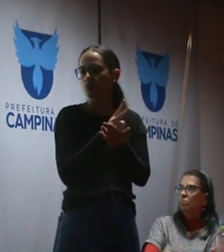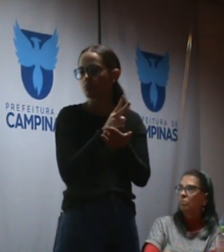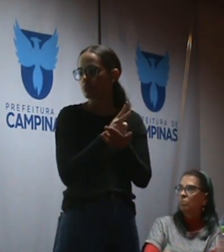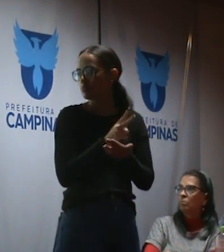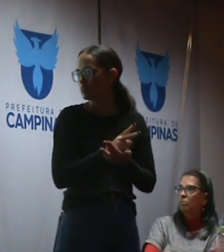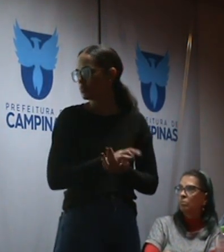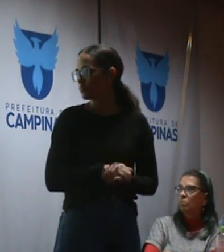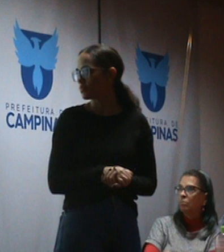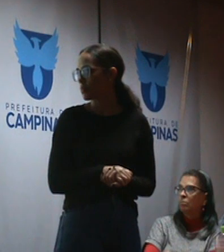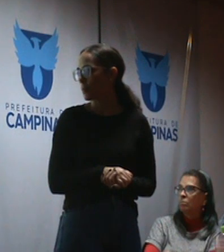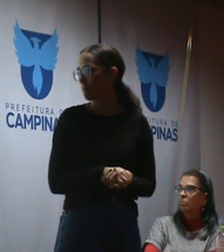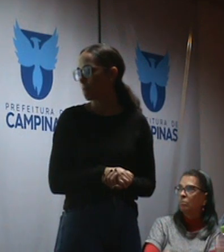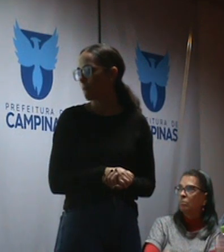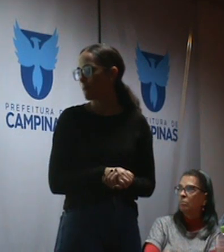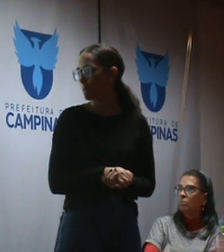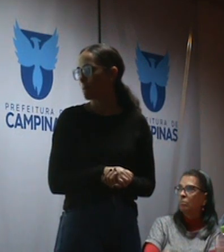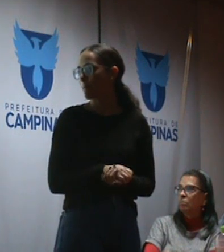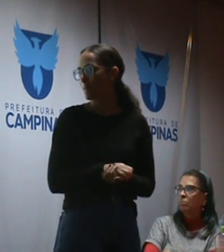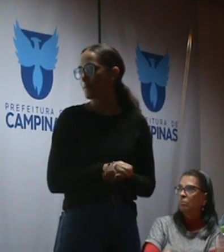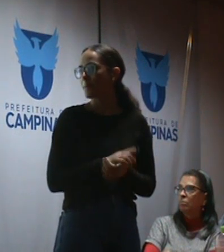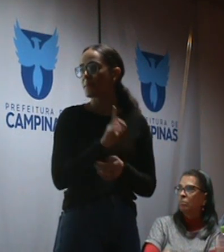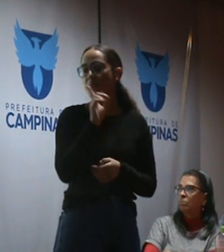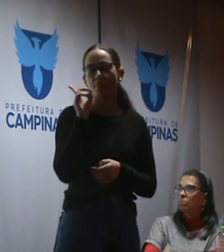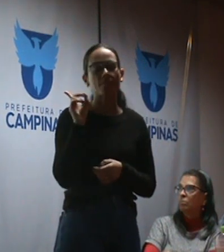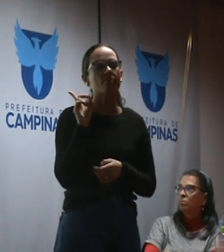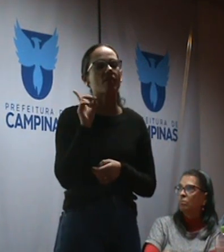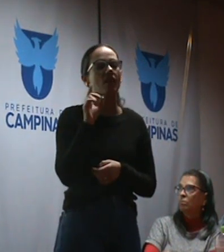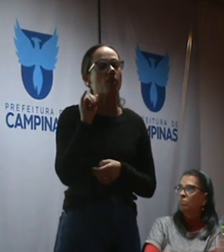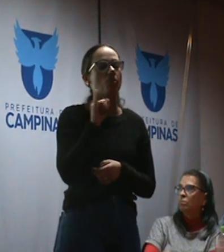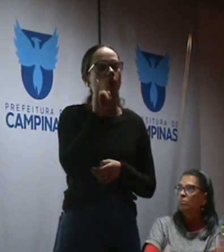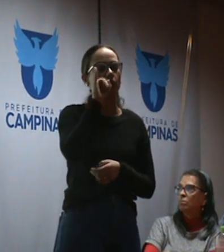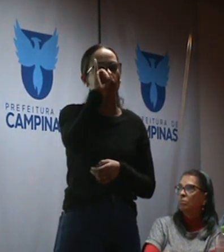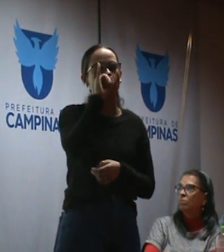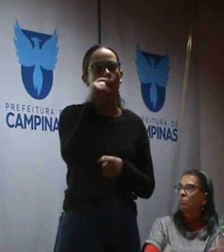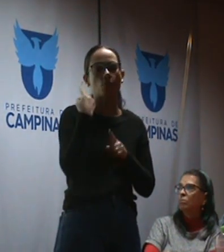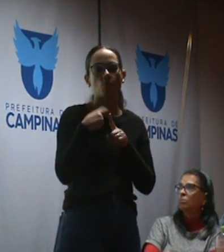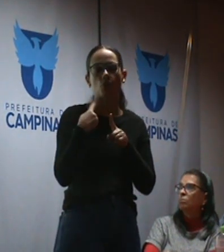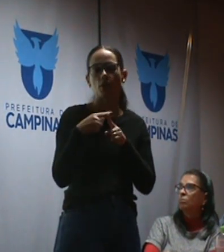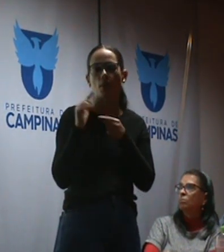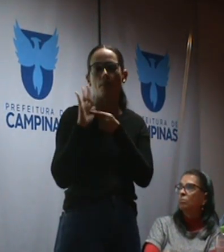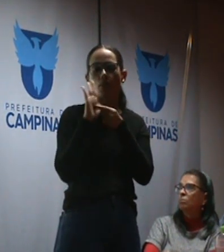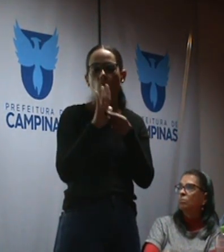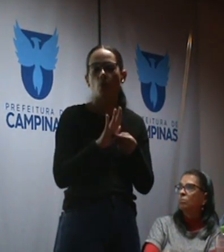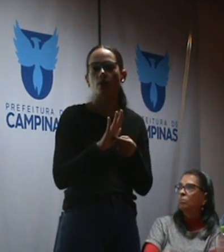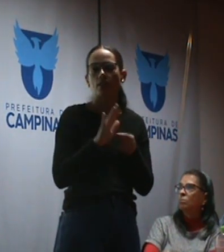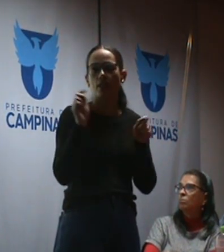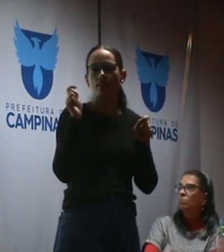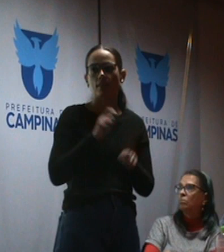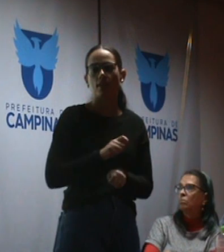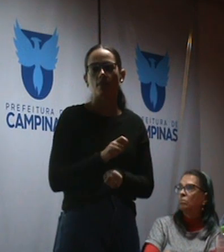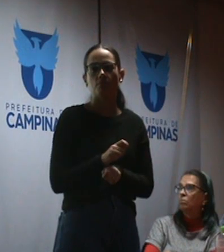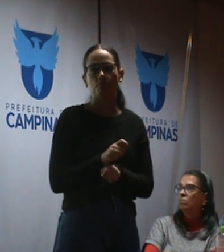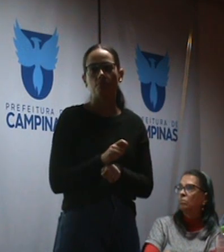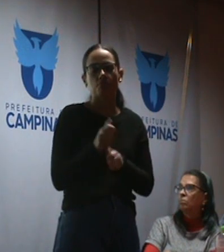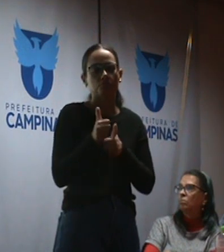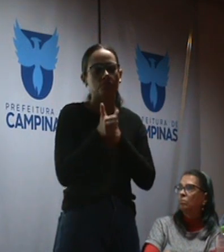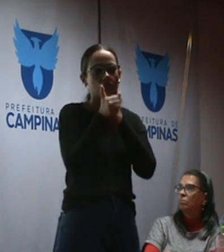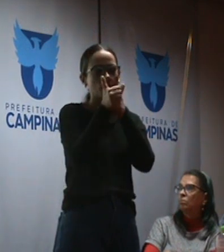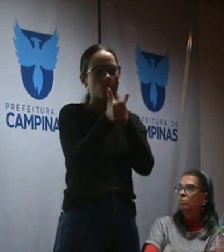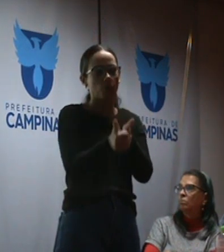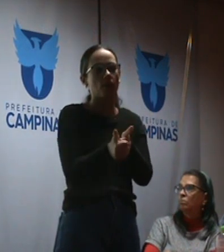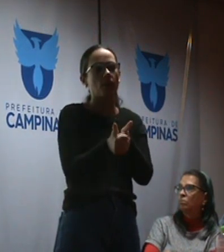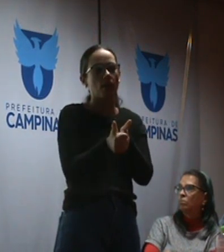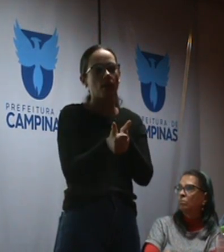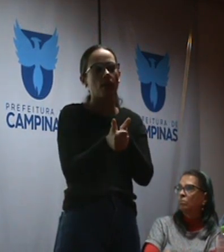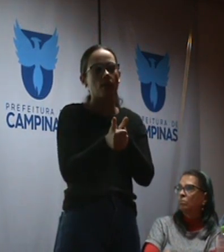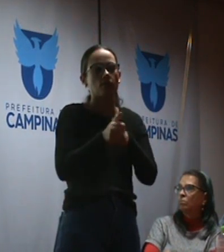Esse gráfico, como eu falava, ele é bem importante para a gente definir a partir de que momento a gente entra em uma situação epidêmica,